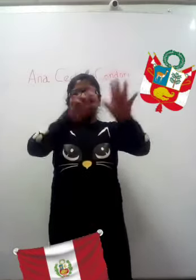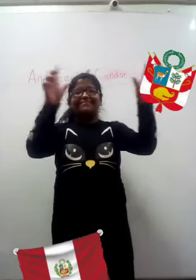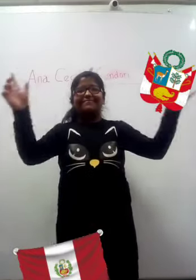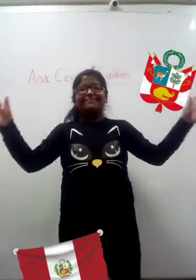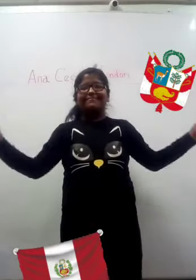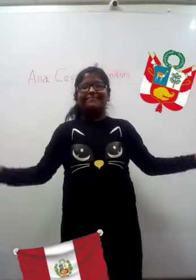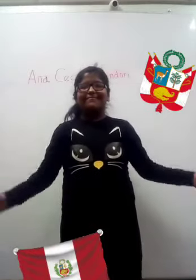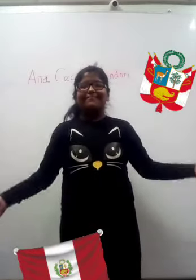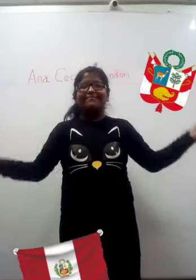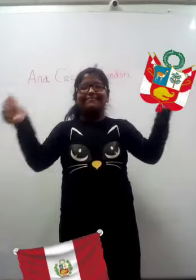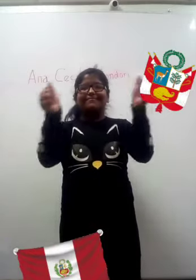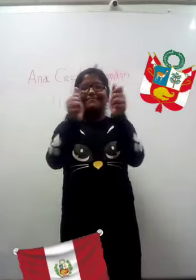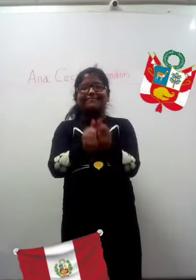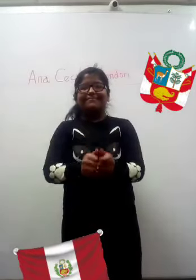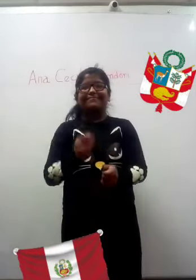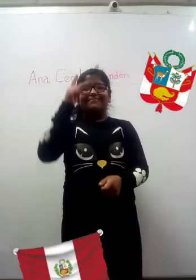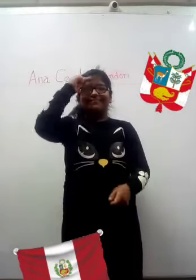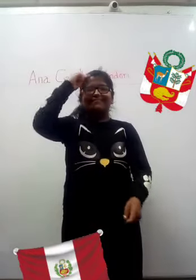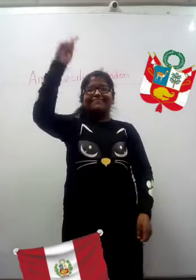sueño contigo, Perú.